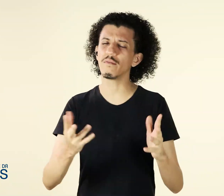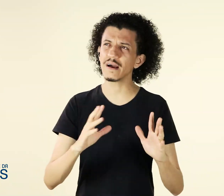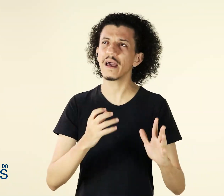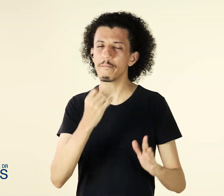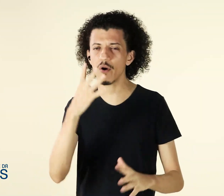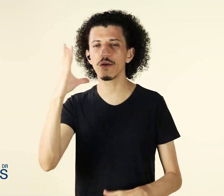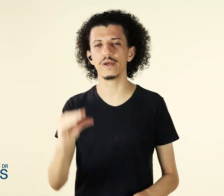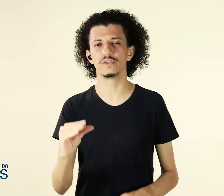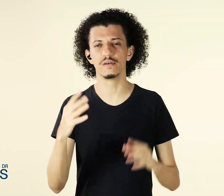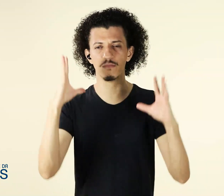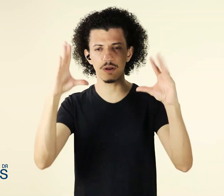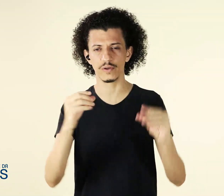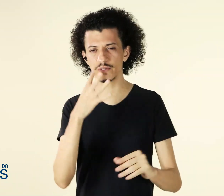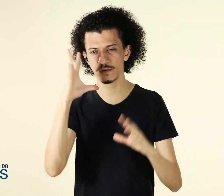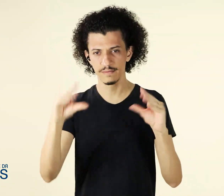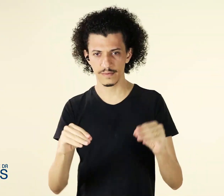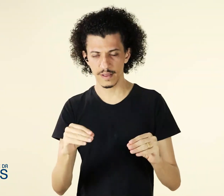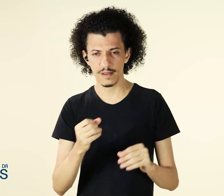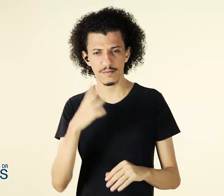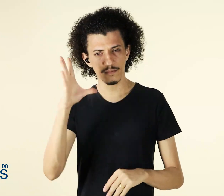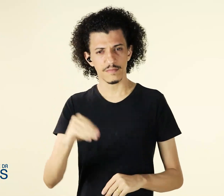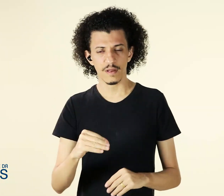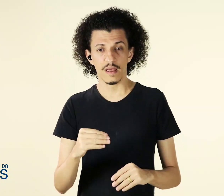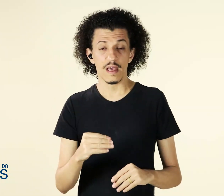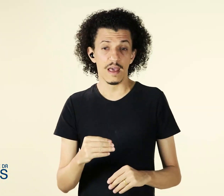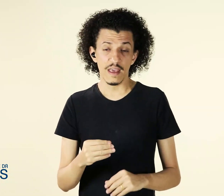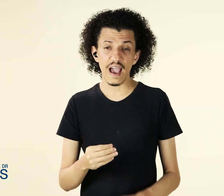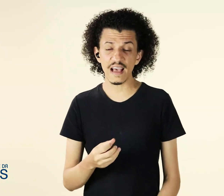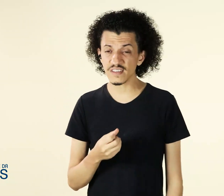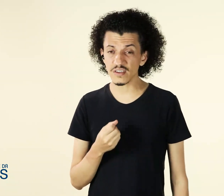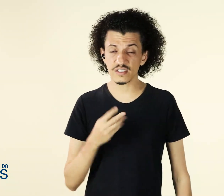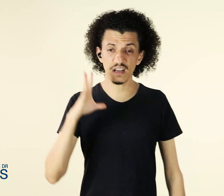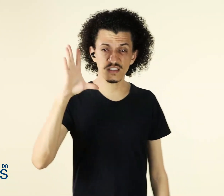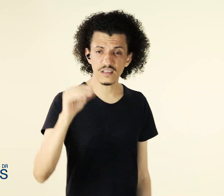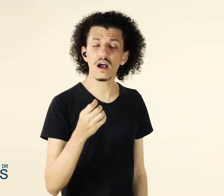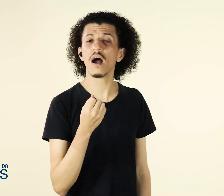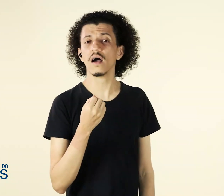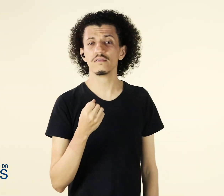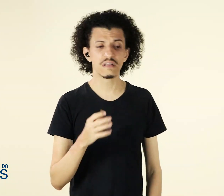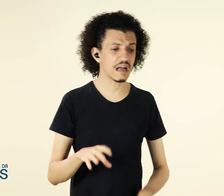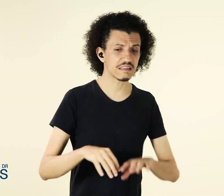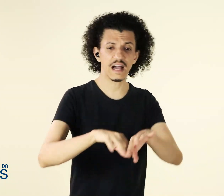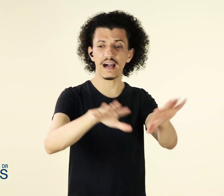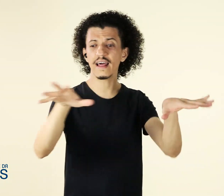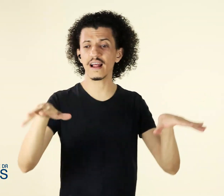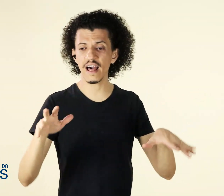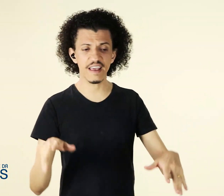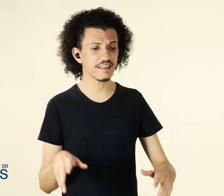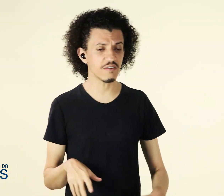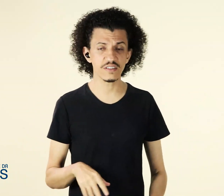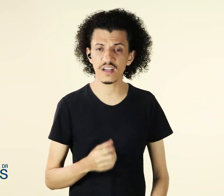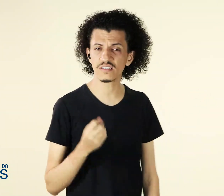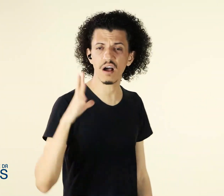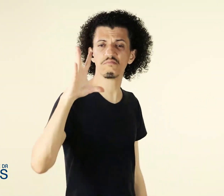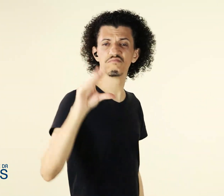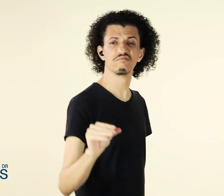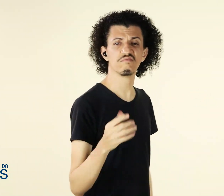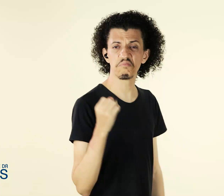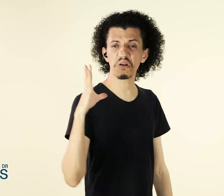mas é boa noite, boa noite. Aí às vezes só chega, tá a galera lá e tal, você chega assim, ó, boa